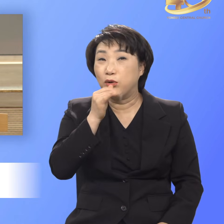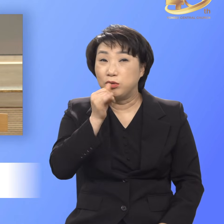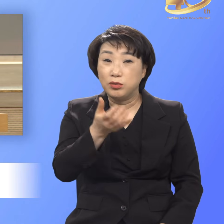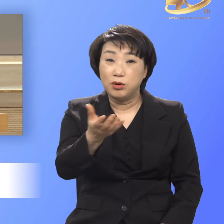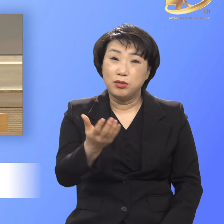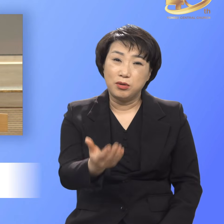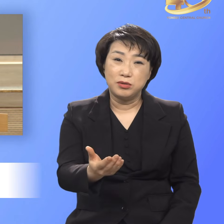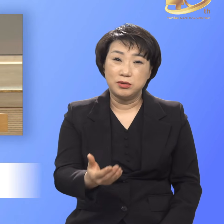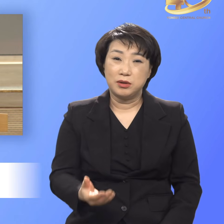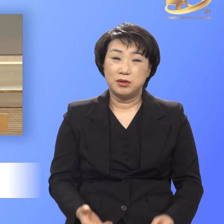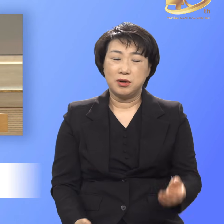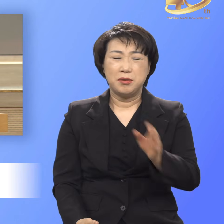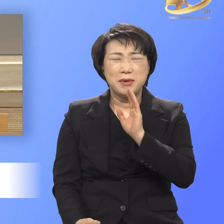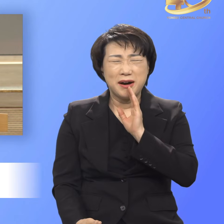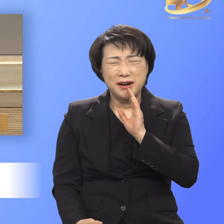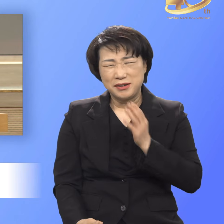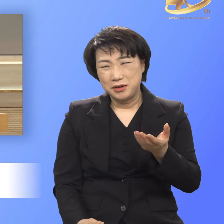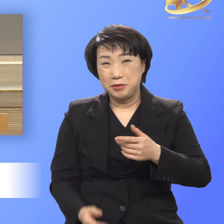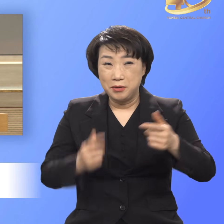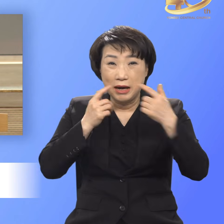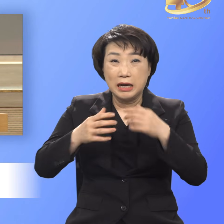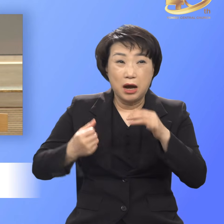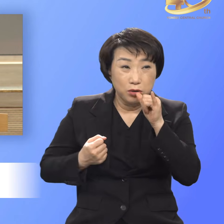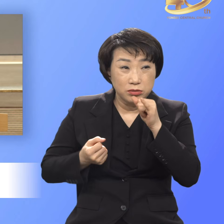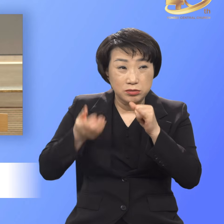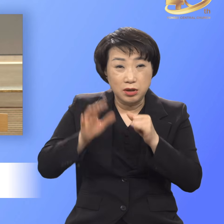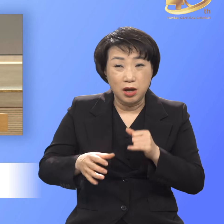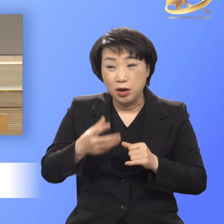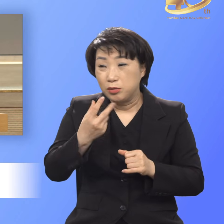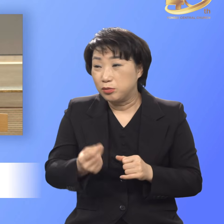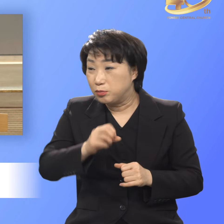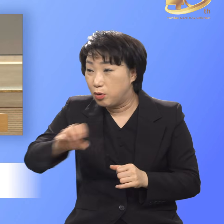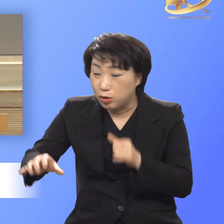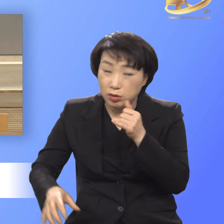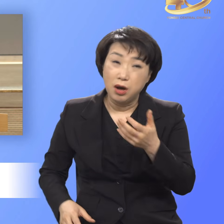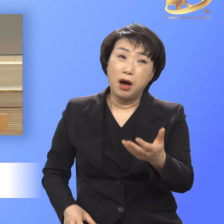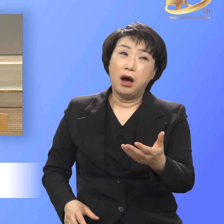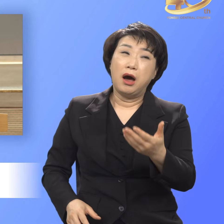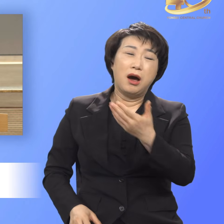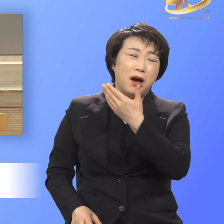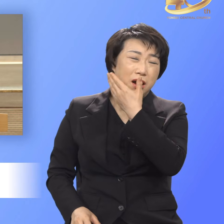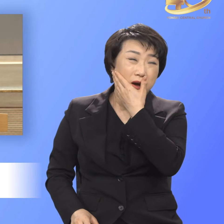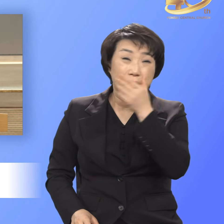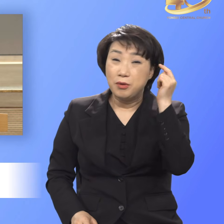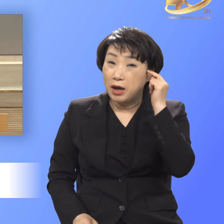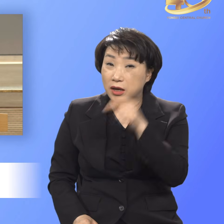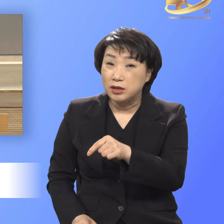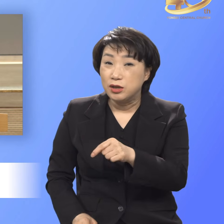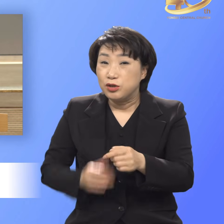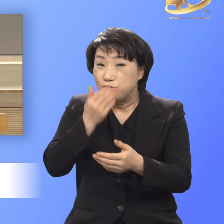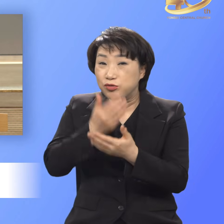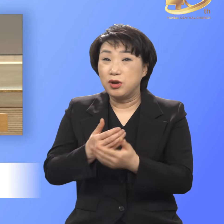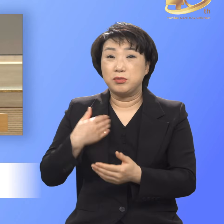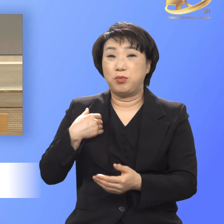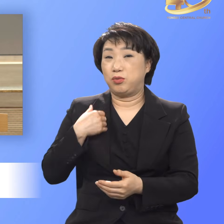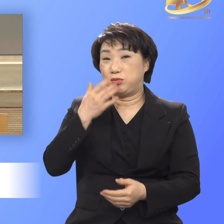실상을 가졌는데도 엄청난 걸 버려. 왜냐? 가치를 못 느껴. 그렇게